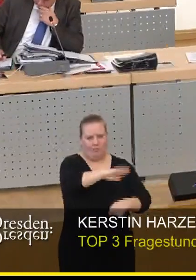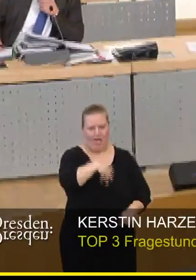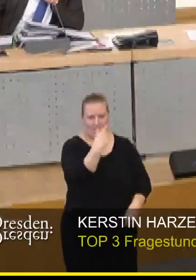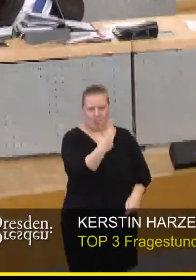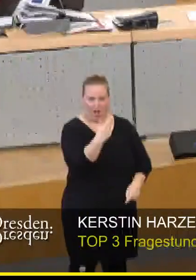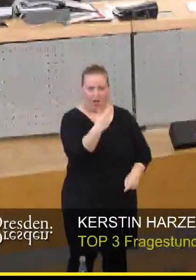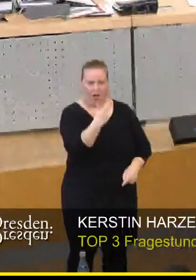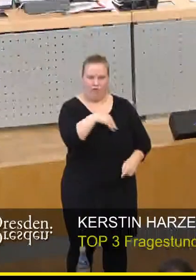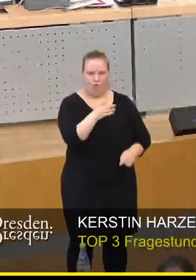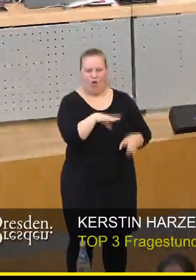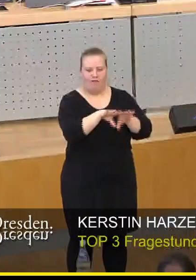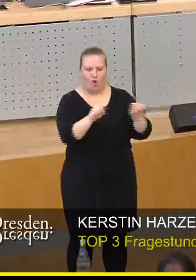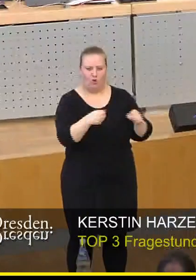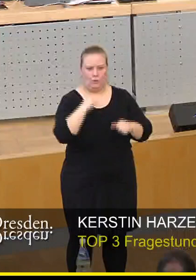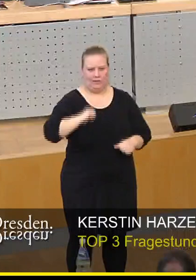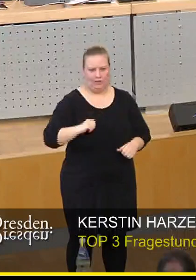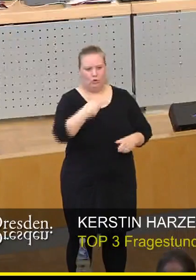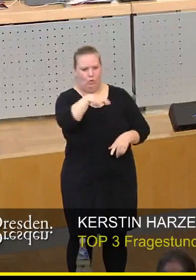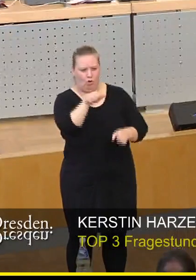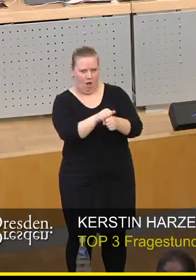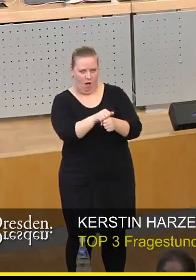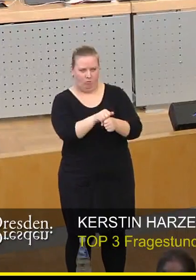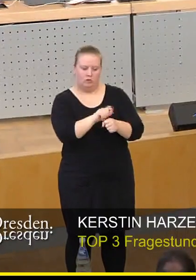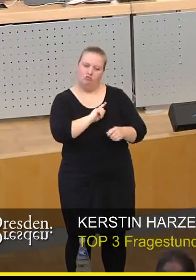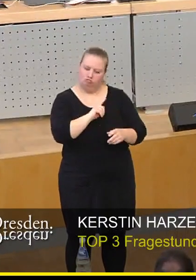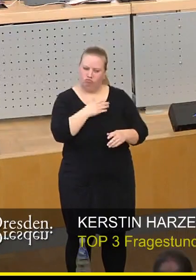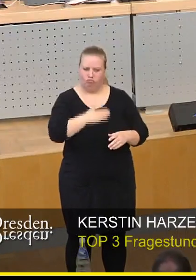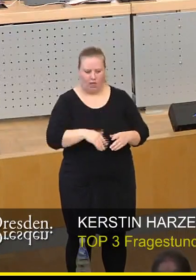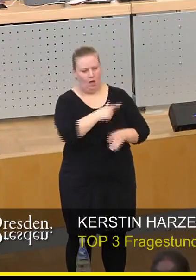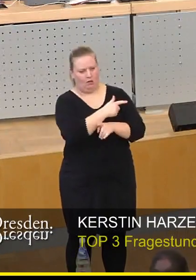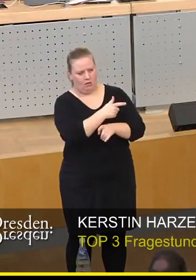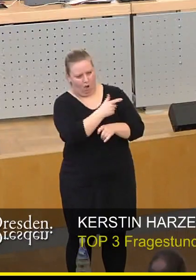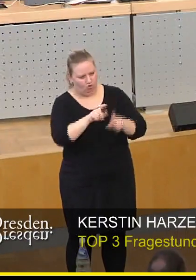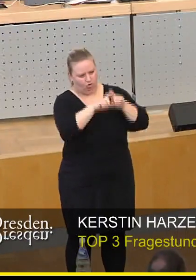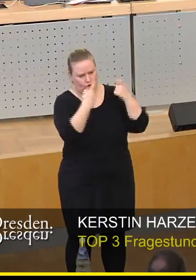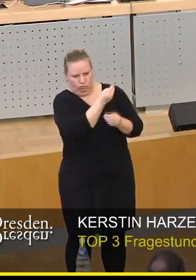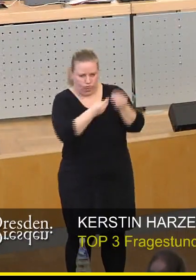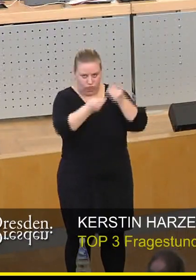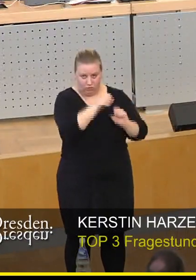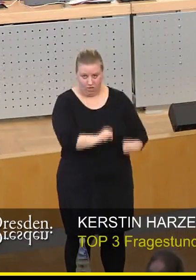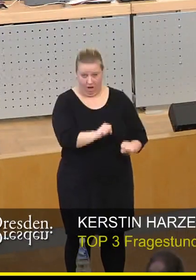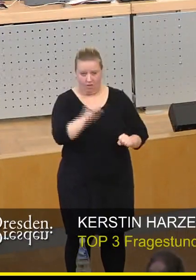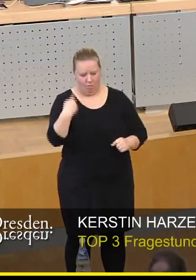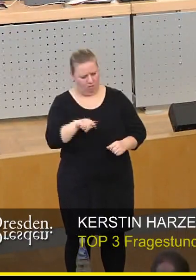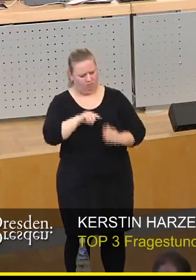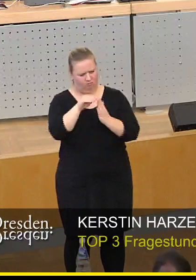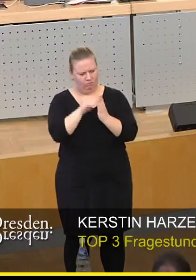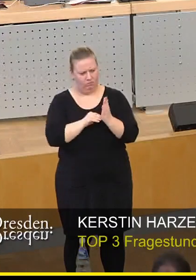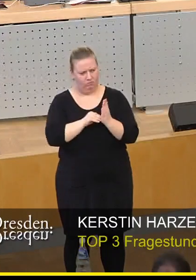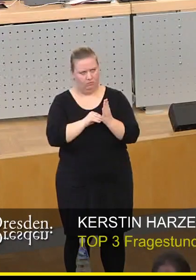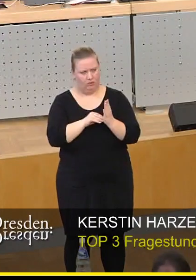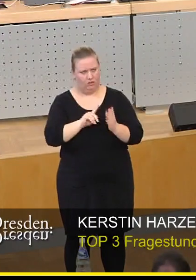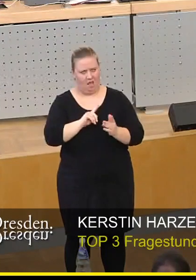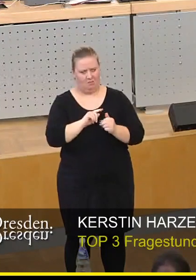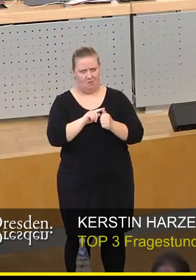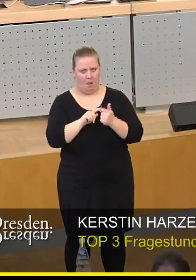zum gemeindlichen Vollzugsdienst und Bürgeramt können wir, wie Sie es vorgeschlagen haben, gern im Ausschuss auch nochmal sprechen. Aber jetzt beim Mitschreiben sind sozusagen